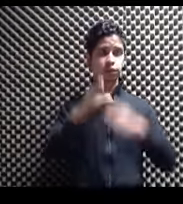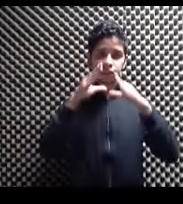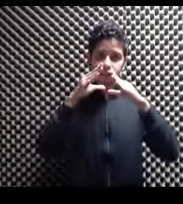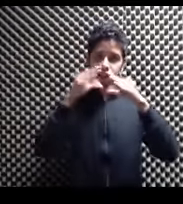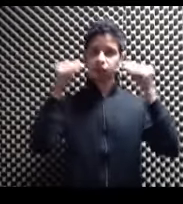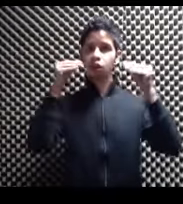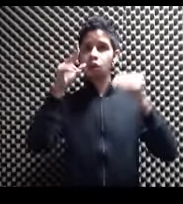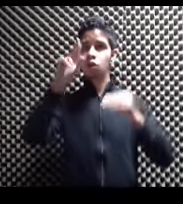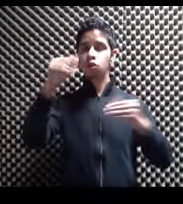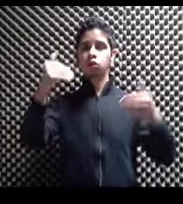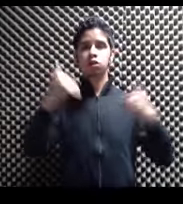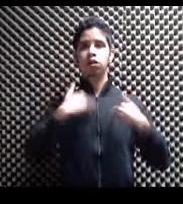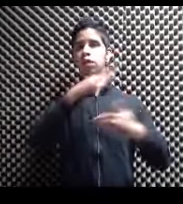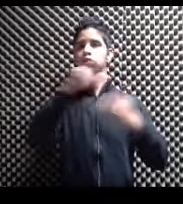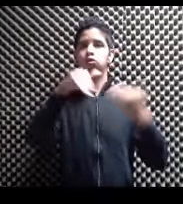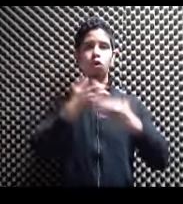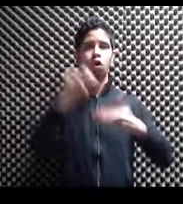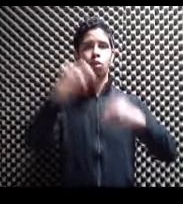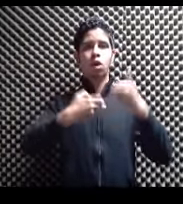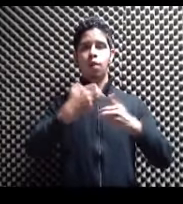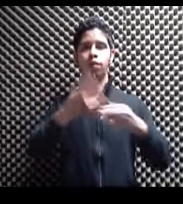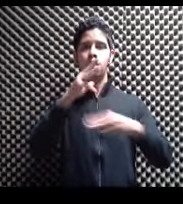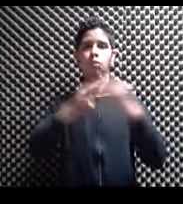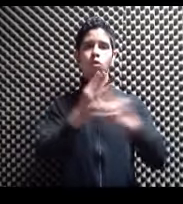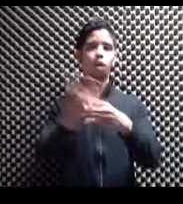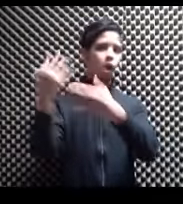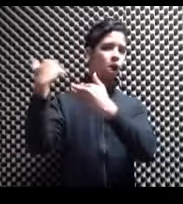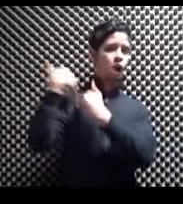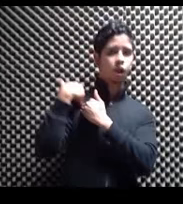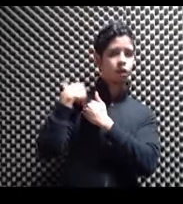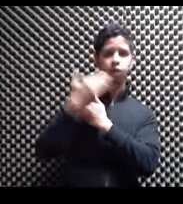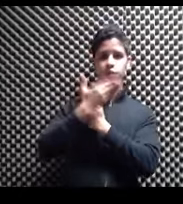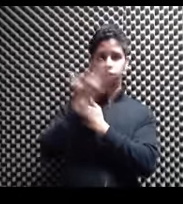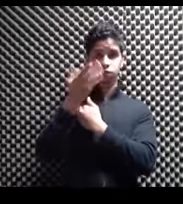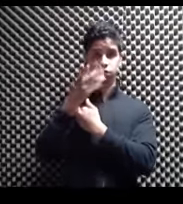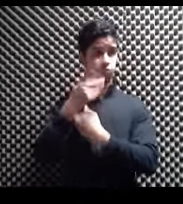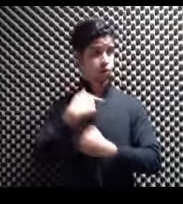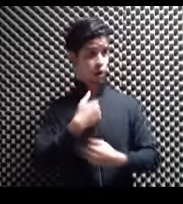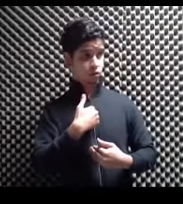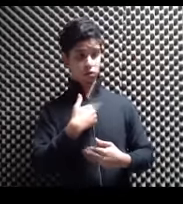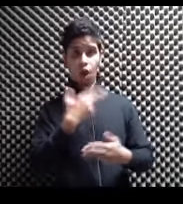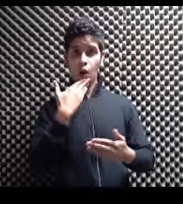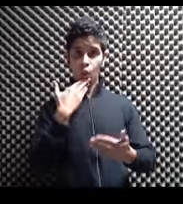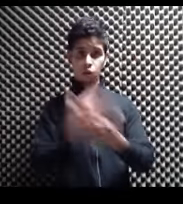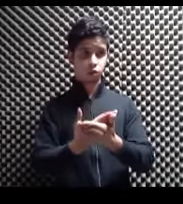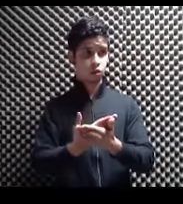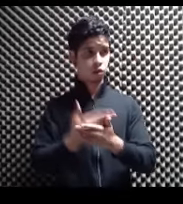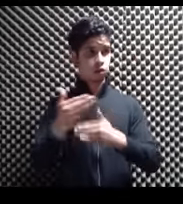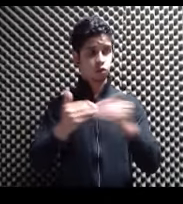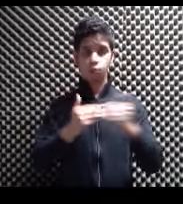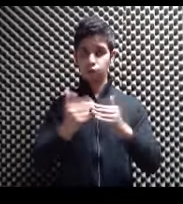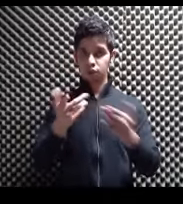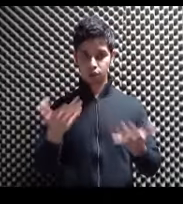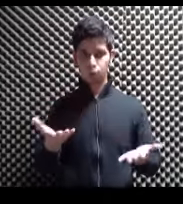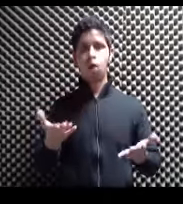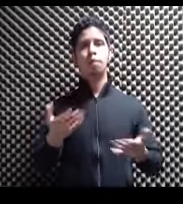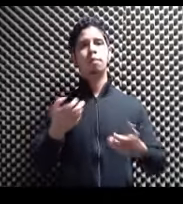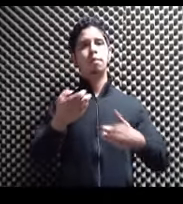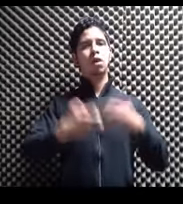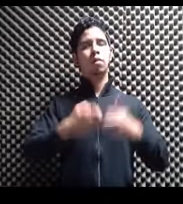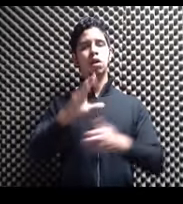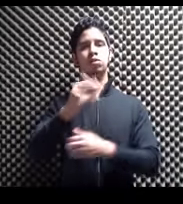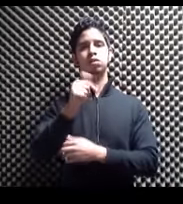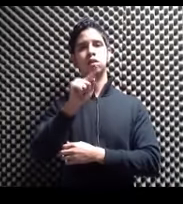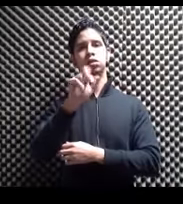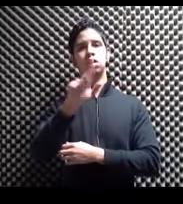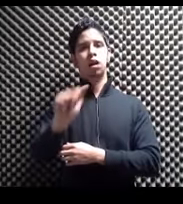mundo. Eso está chévere. Está bien. Así que aunque estemos en chatarra, vamos a sonreír. Me va a decir la